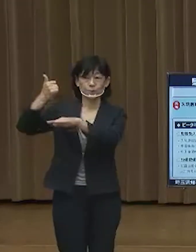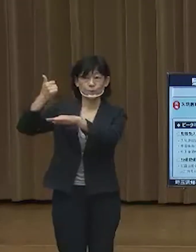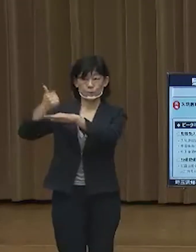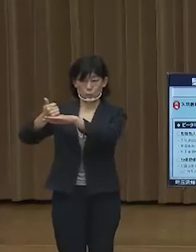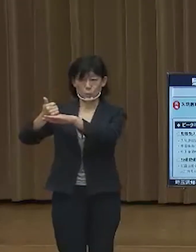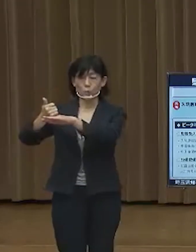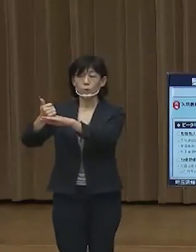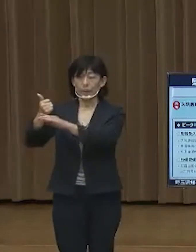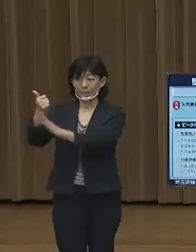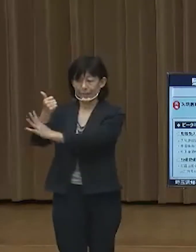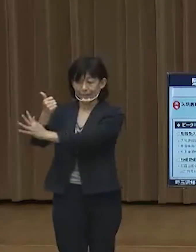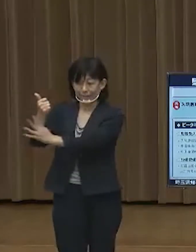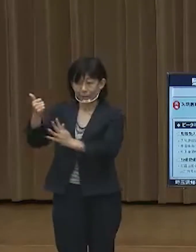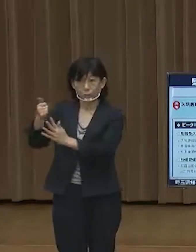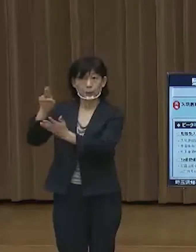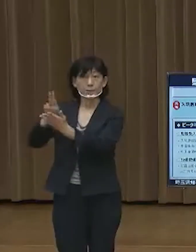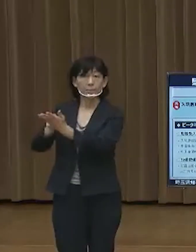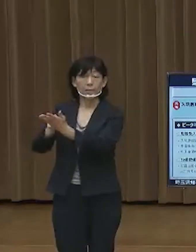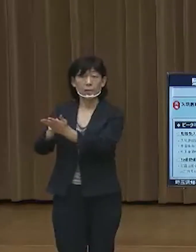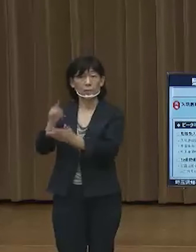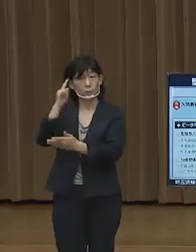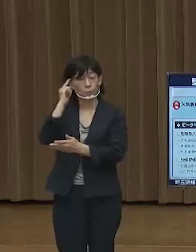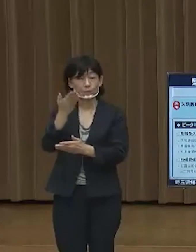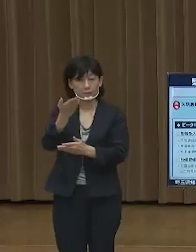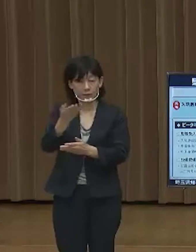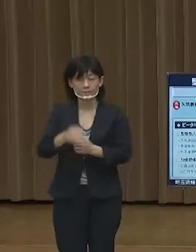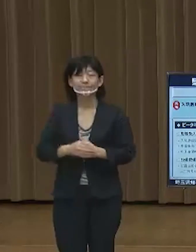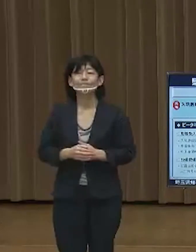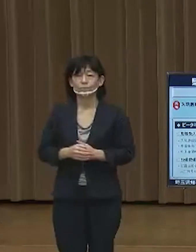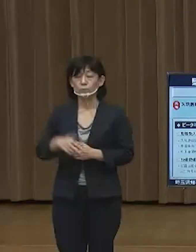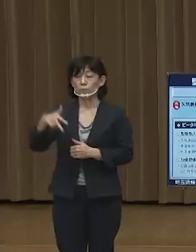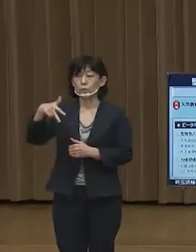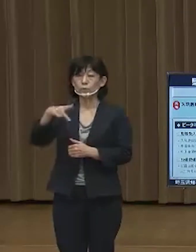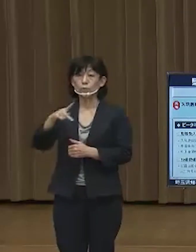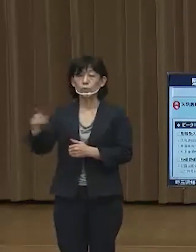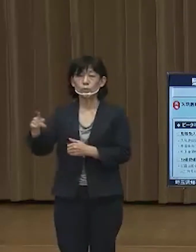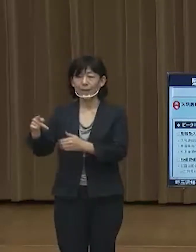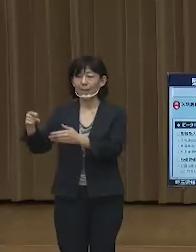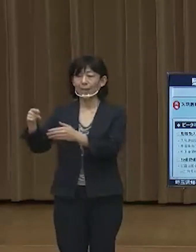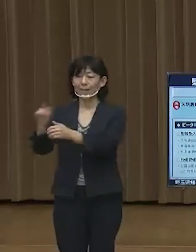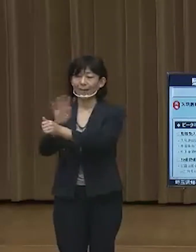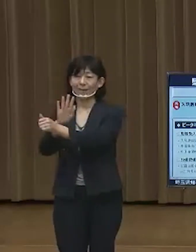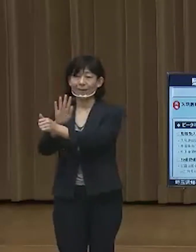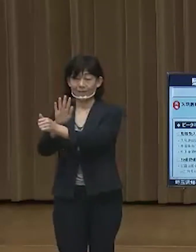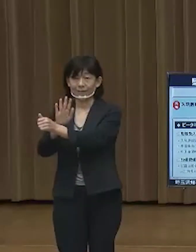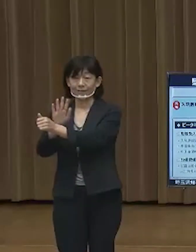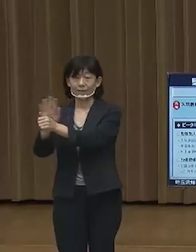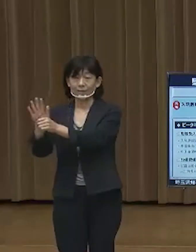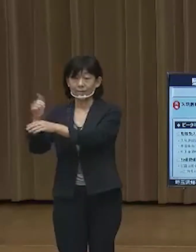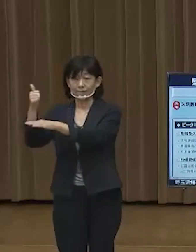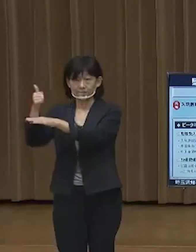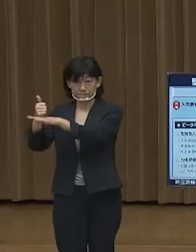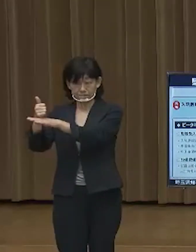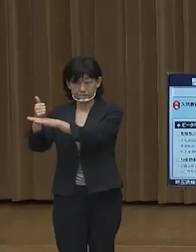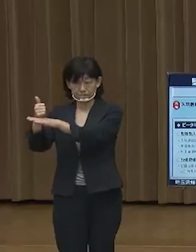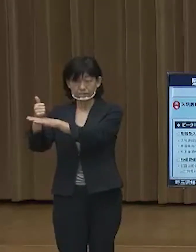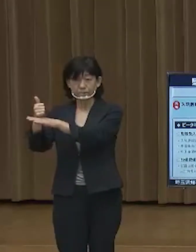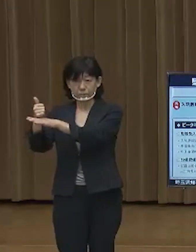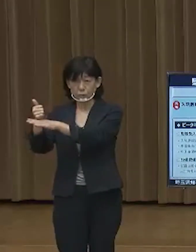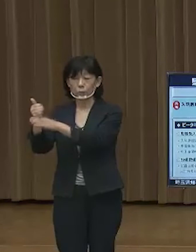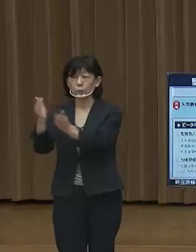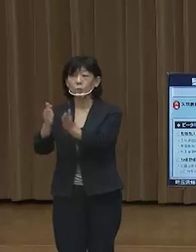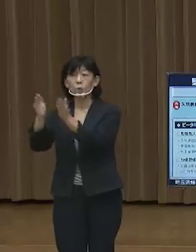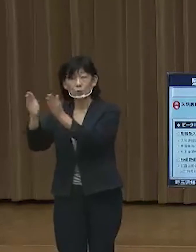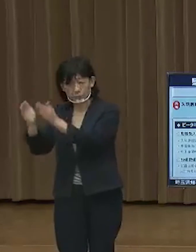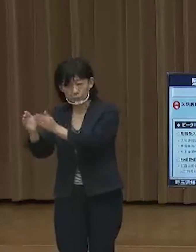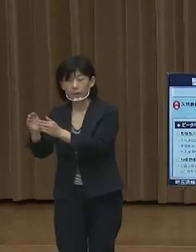てお願いします。 はい、まず菅内閣のお話をする前に、これで安倍総理が